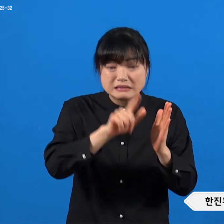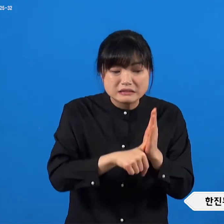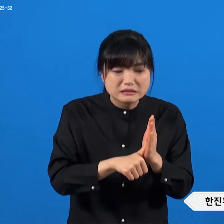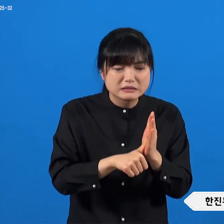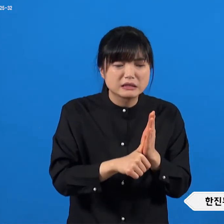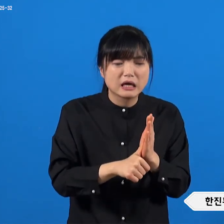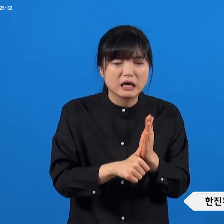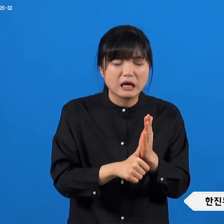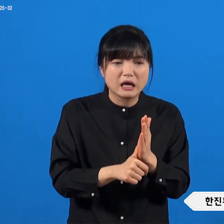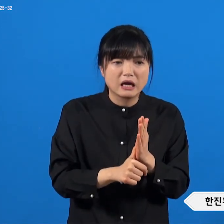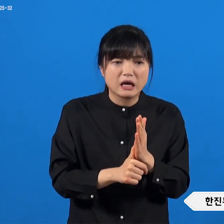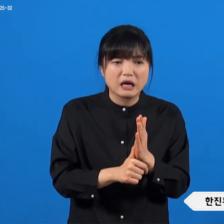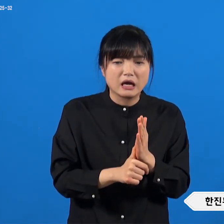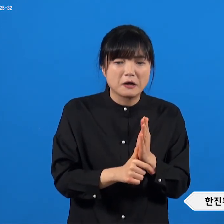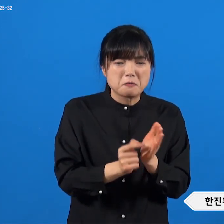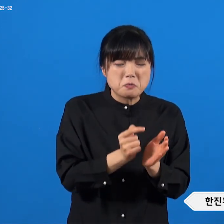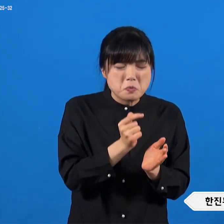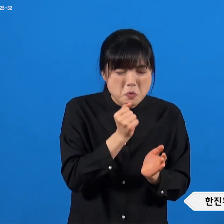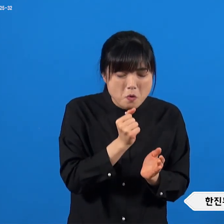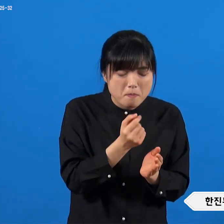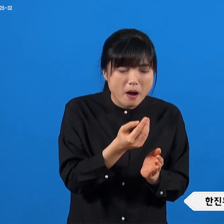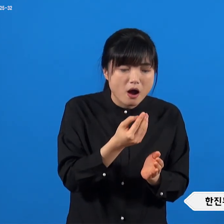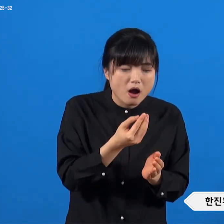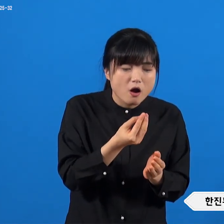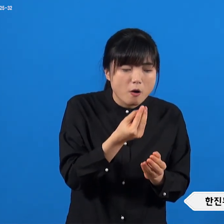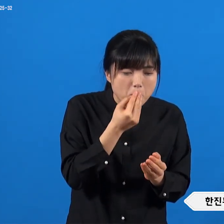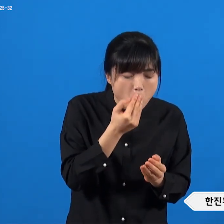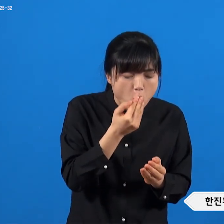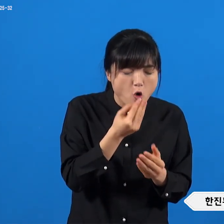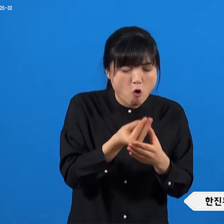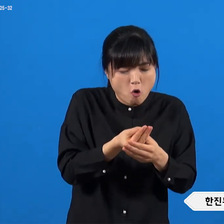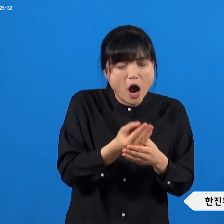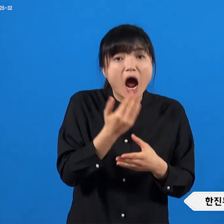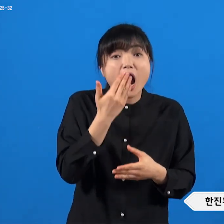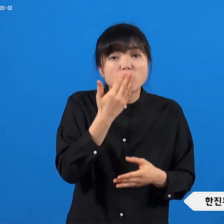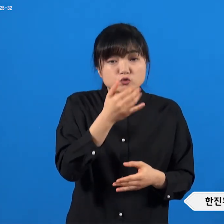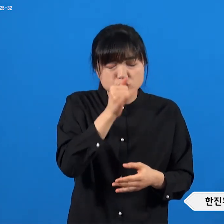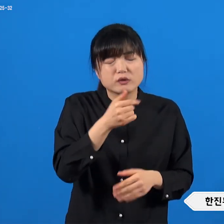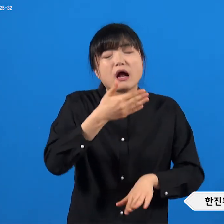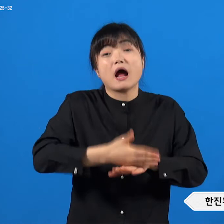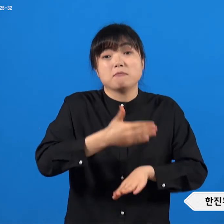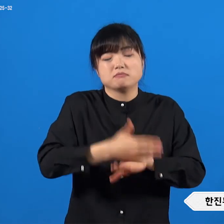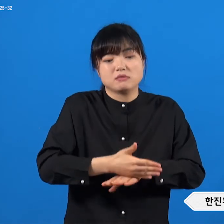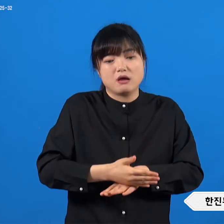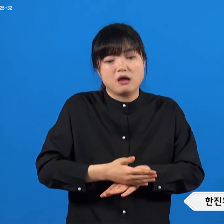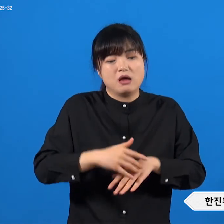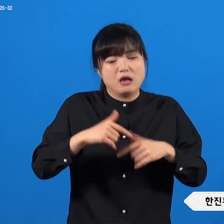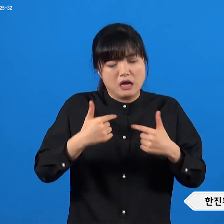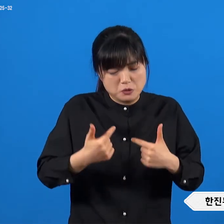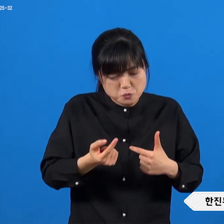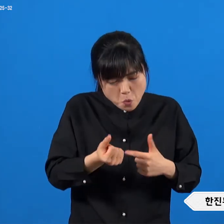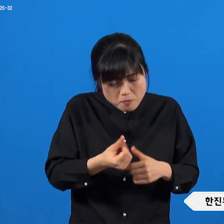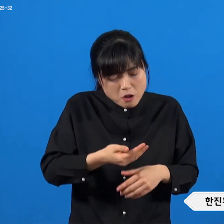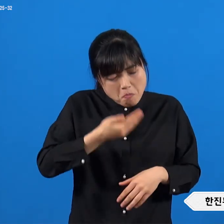그때는 식은 밥 한 덩이를 앞에 두고도 감사했지 않습니까? 그래도